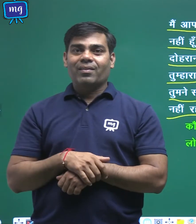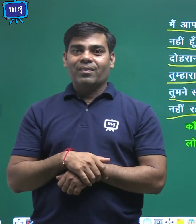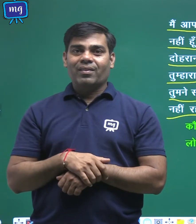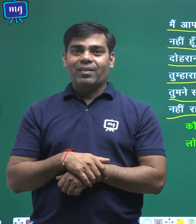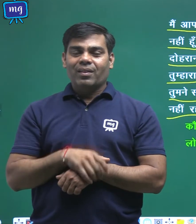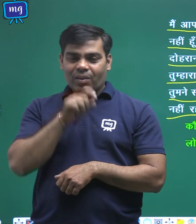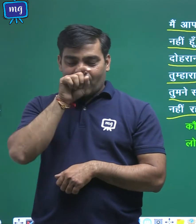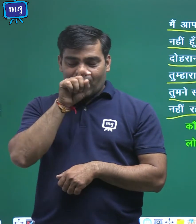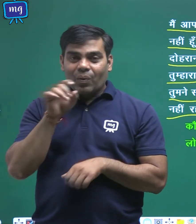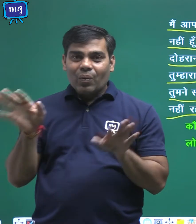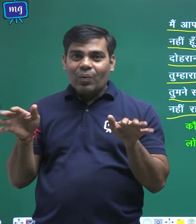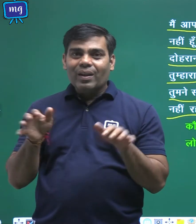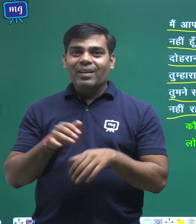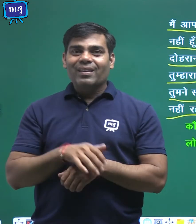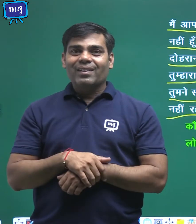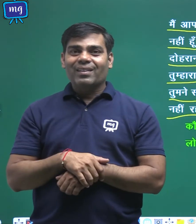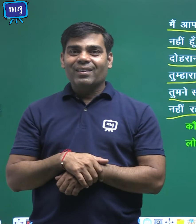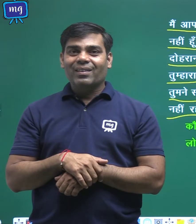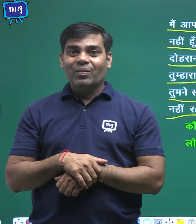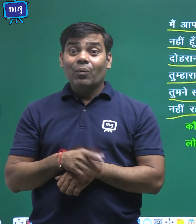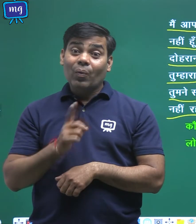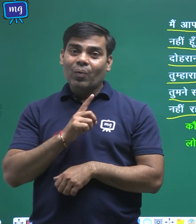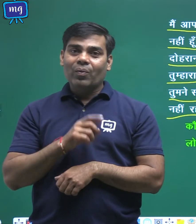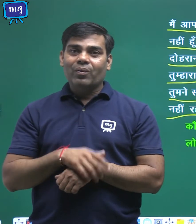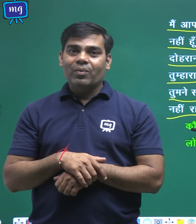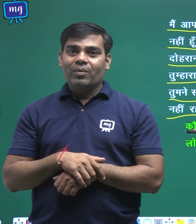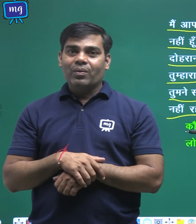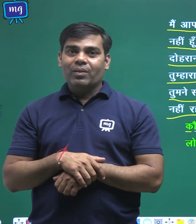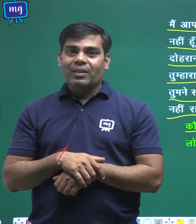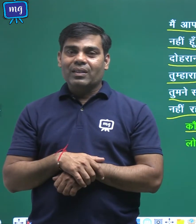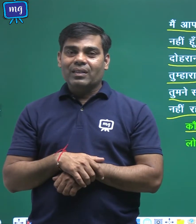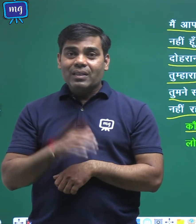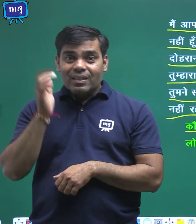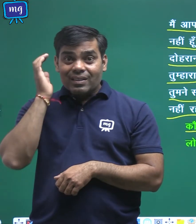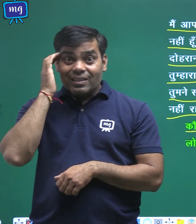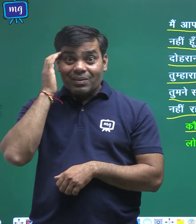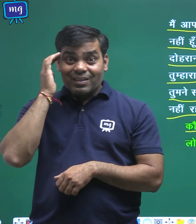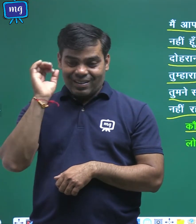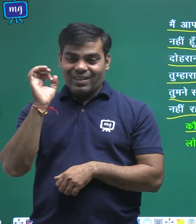और जो कौवा है वो बहुत समझदार है।